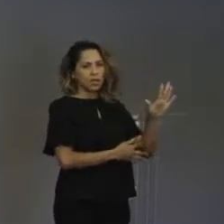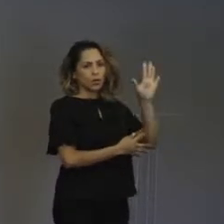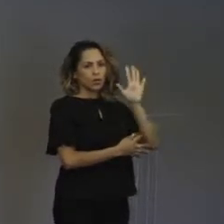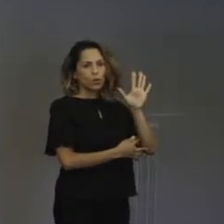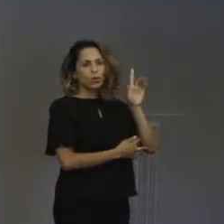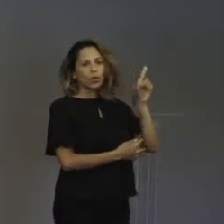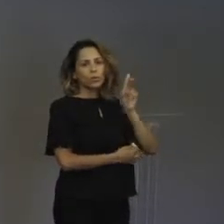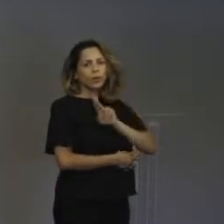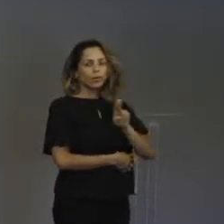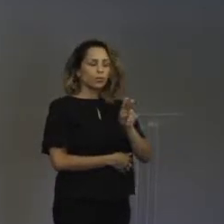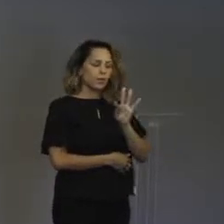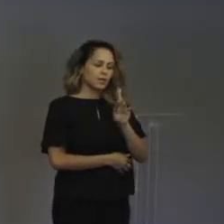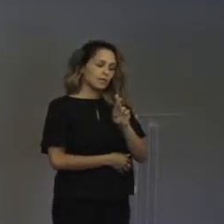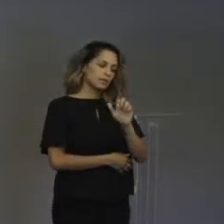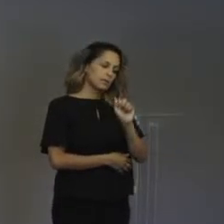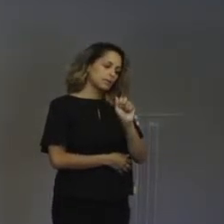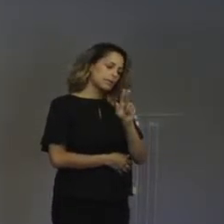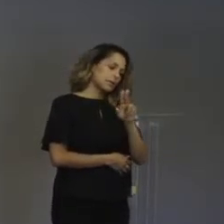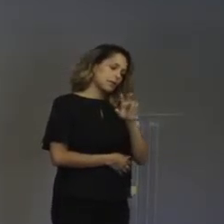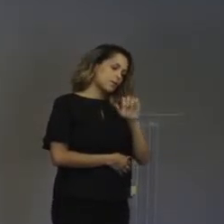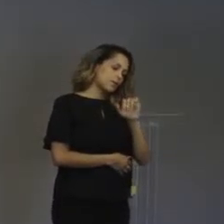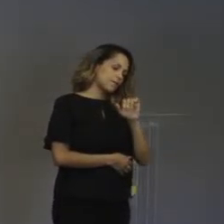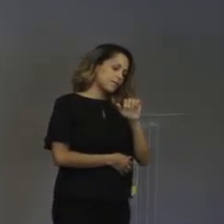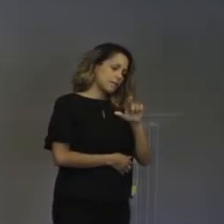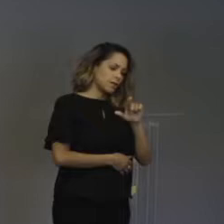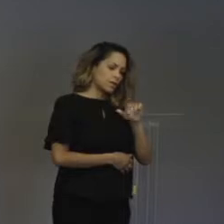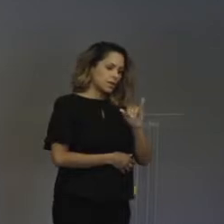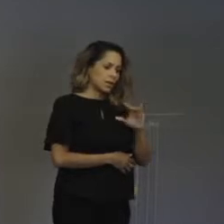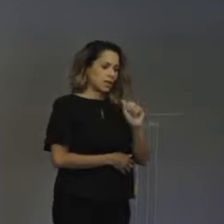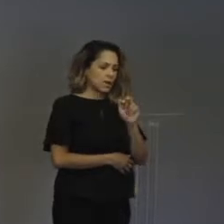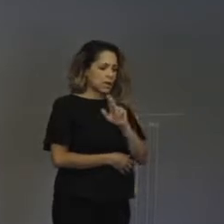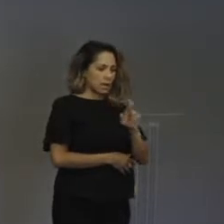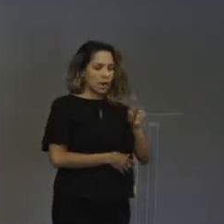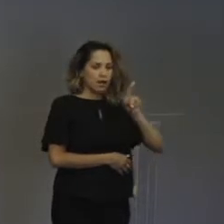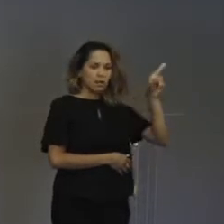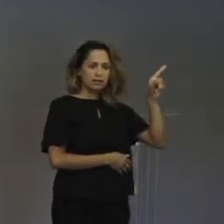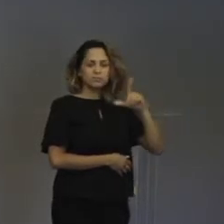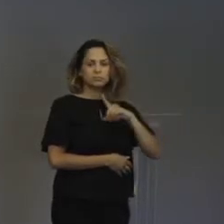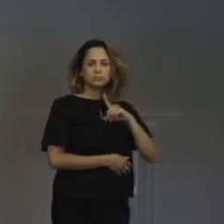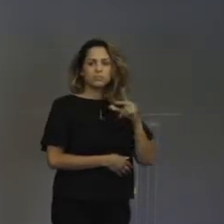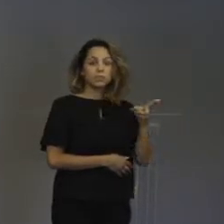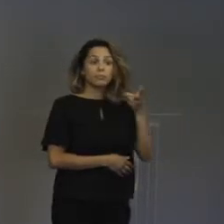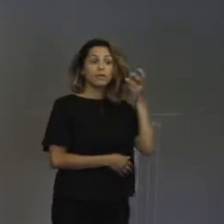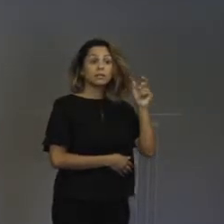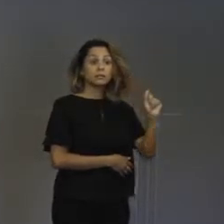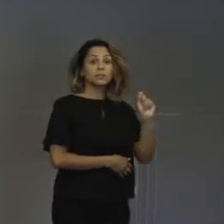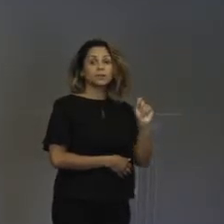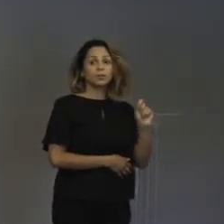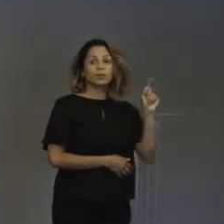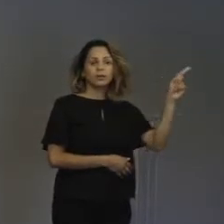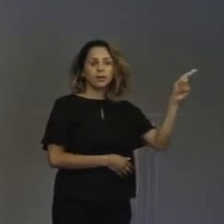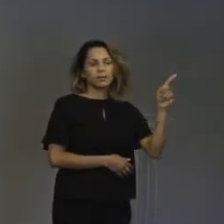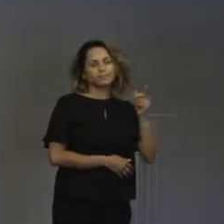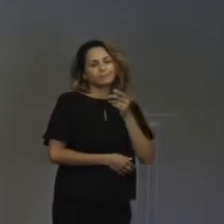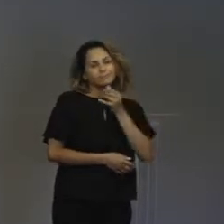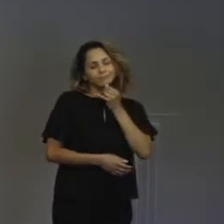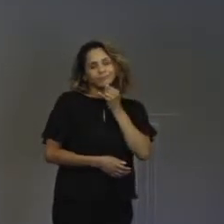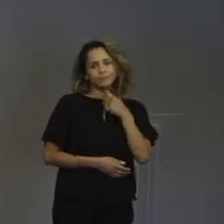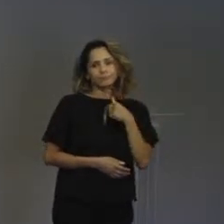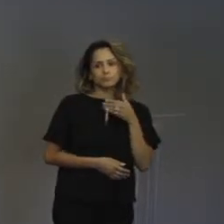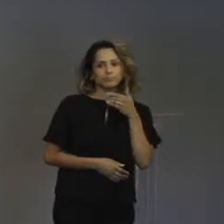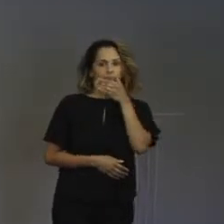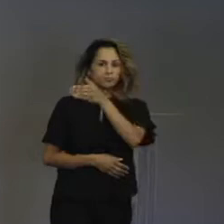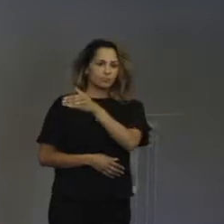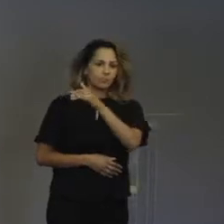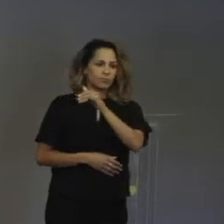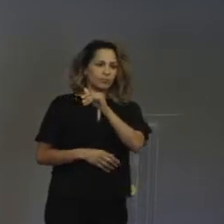chamada Traveler Car, talvez vocês conheçam. E eles perceberam uma coisa com a qual a gente sofre sempre, quando vai ao aeroporto, por exemplo, deixa o carro